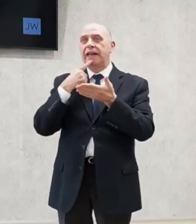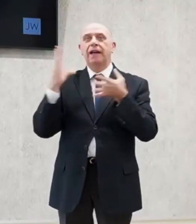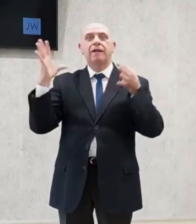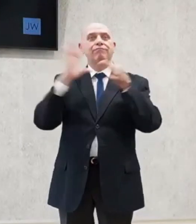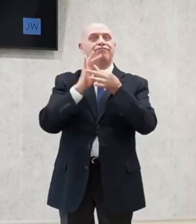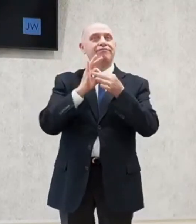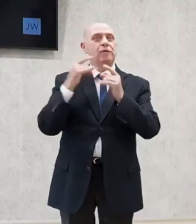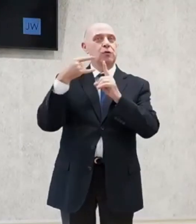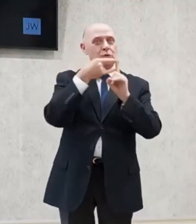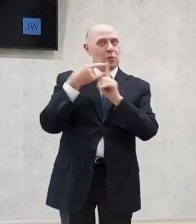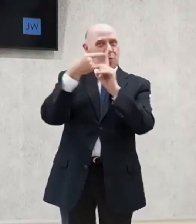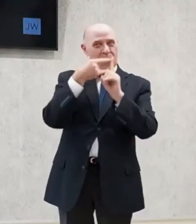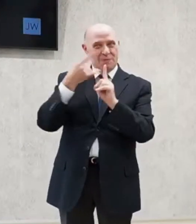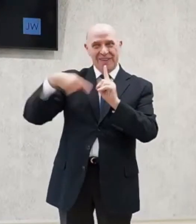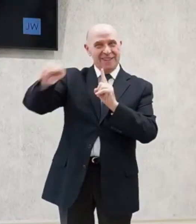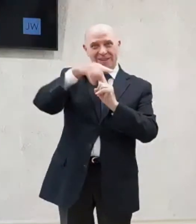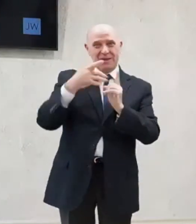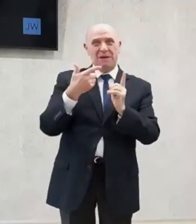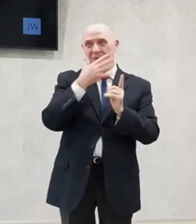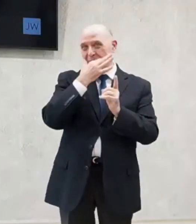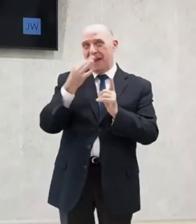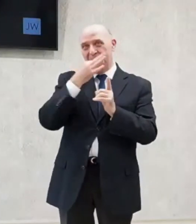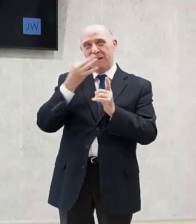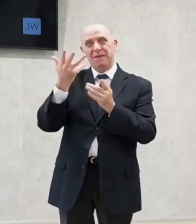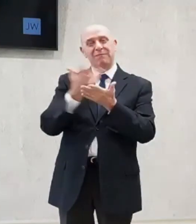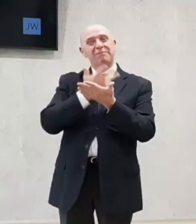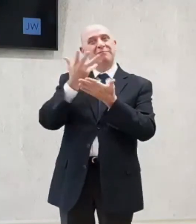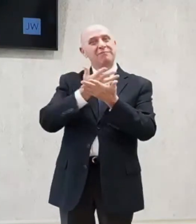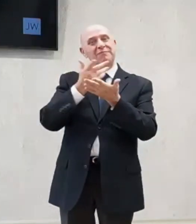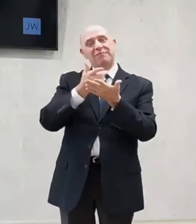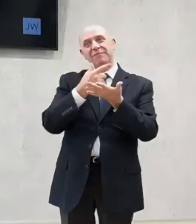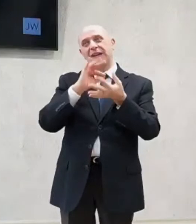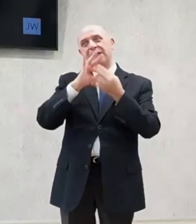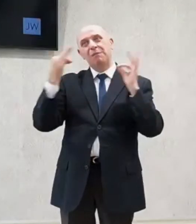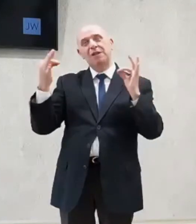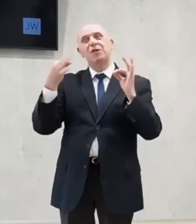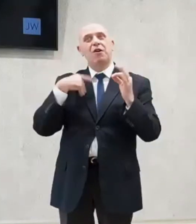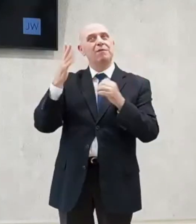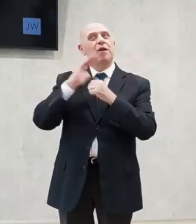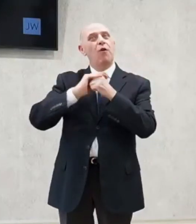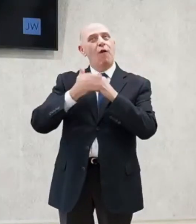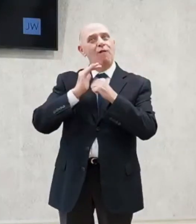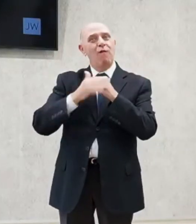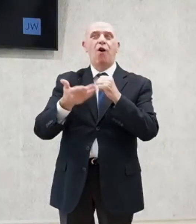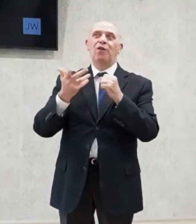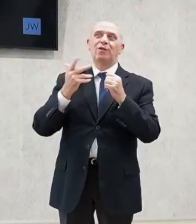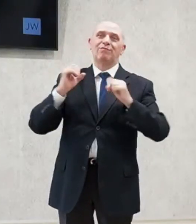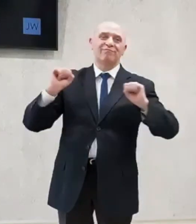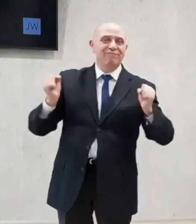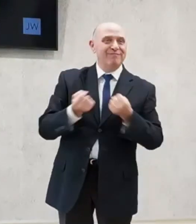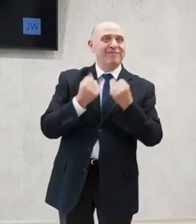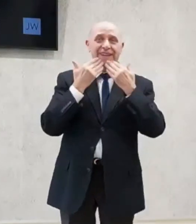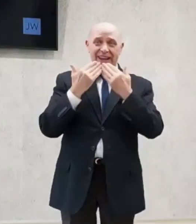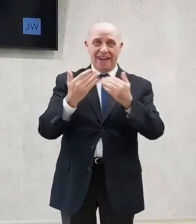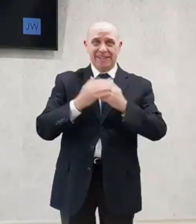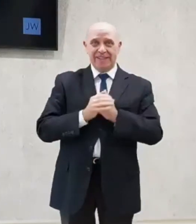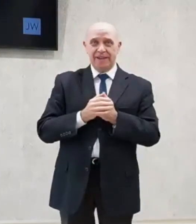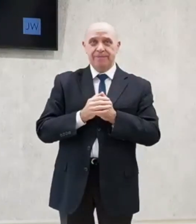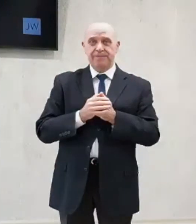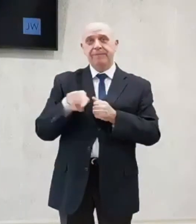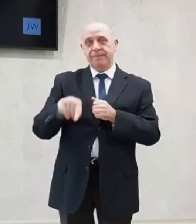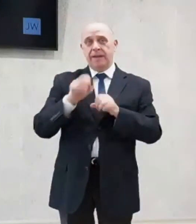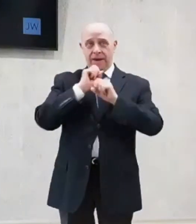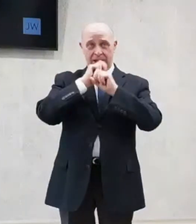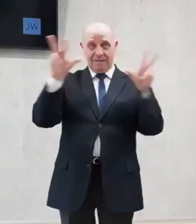per le vostre belle espressioni di conforto e di incoraggiamento vi annunciamo inoltre che